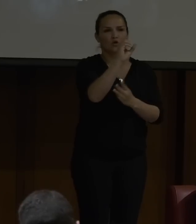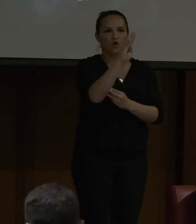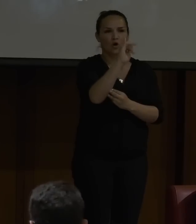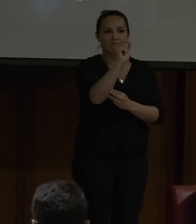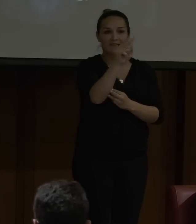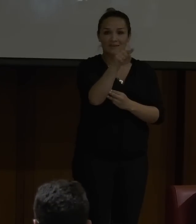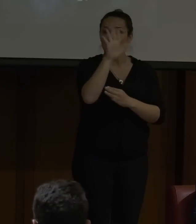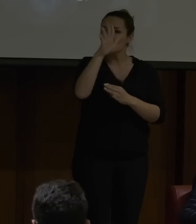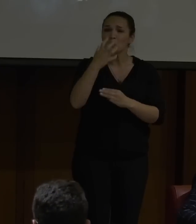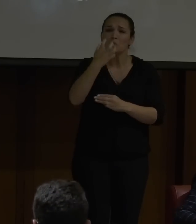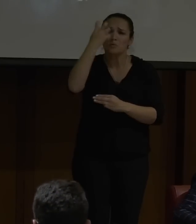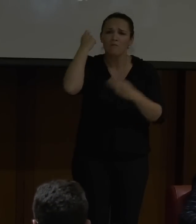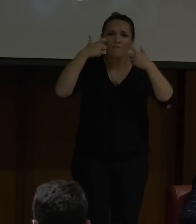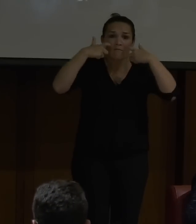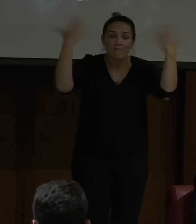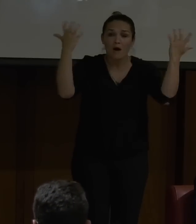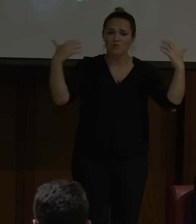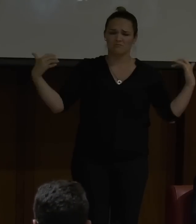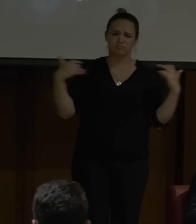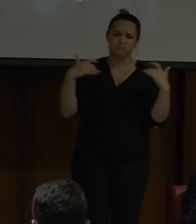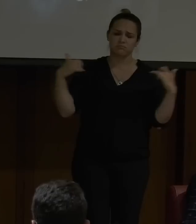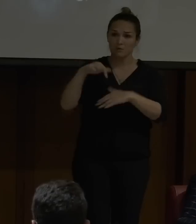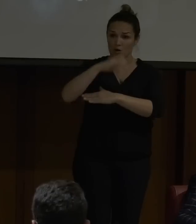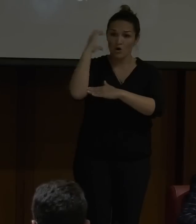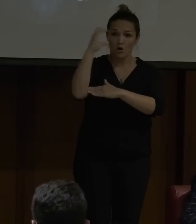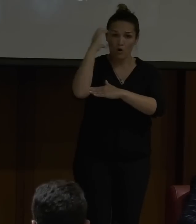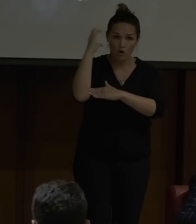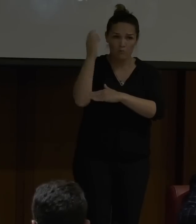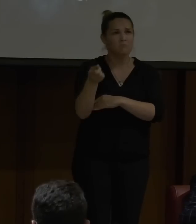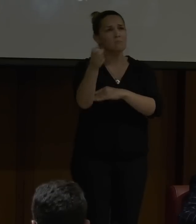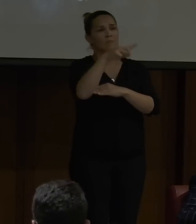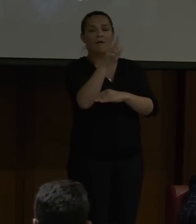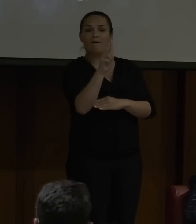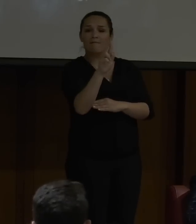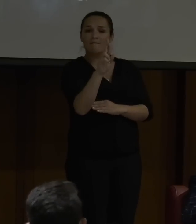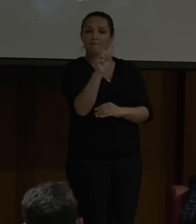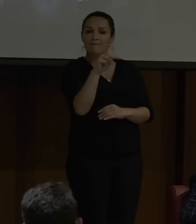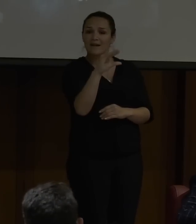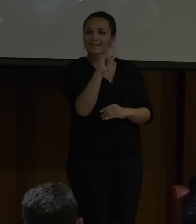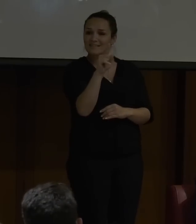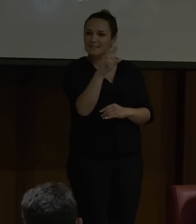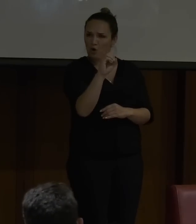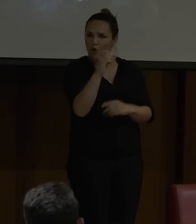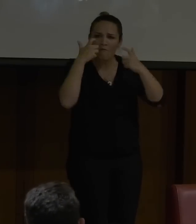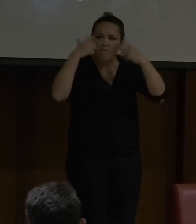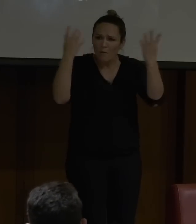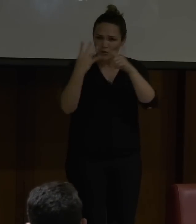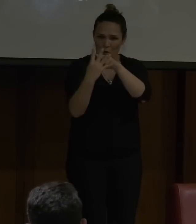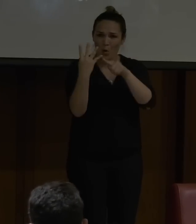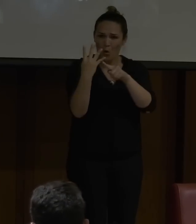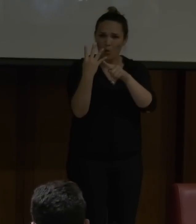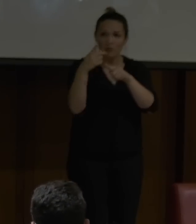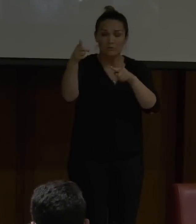grandes juglares de nuestra tierra, acordeoneros, estaba Francisco el Hombre, que ya pues prácticamente comenzaba a